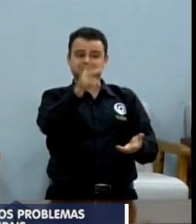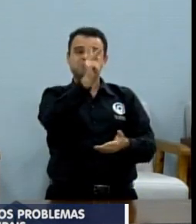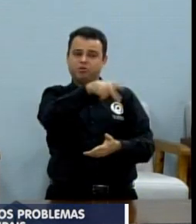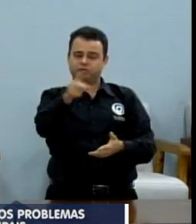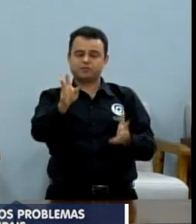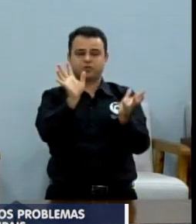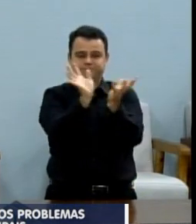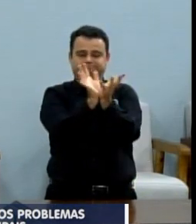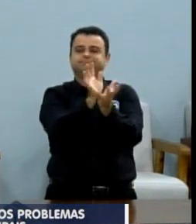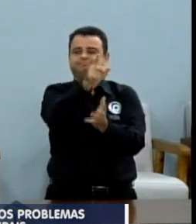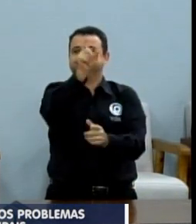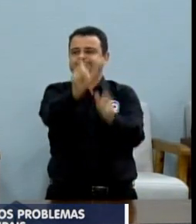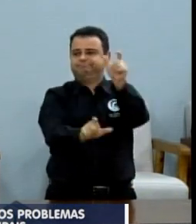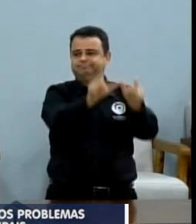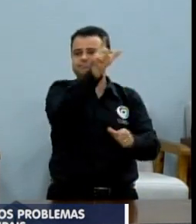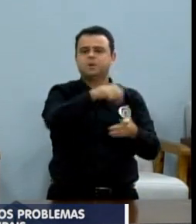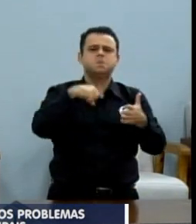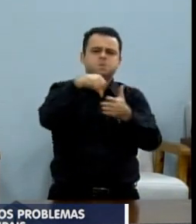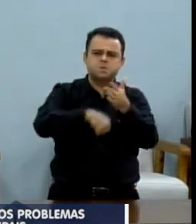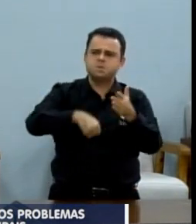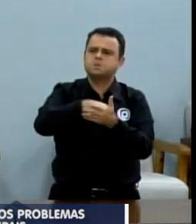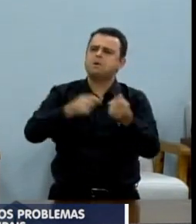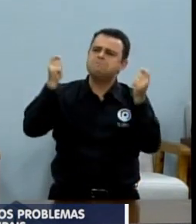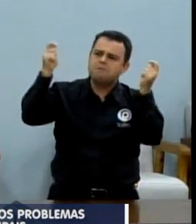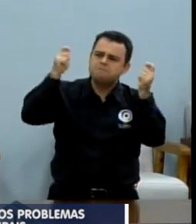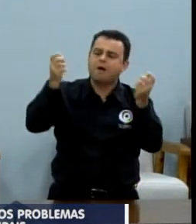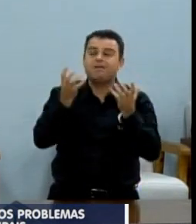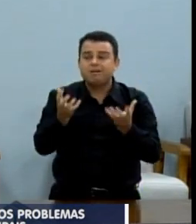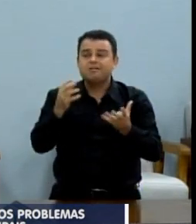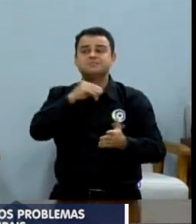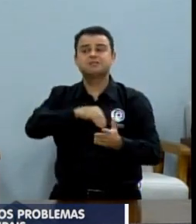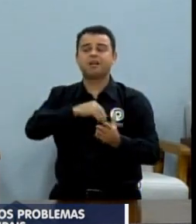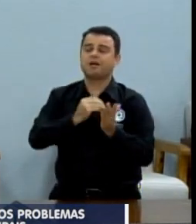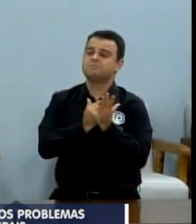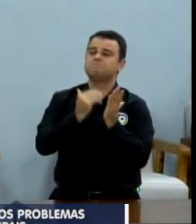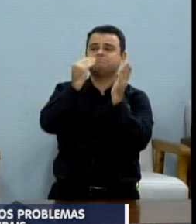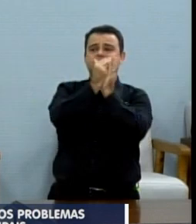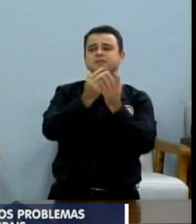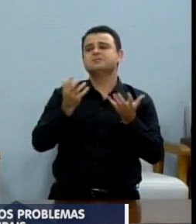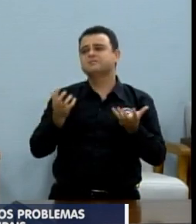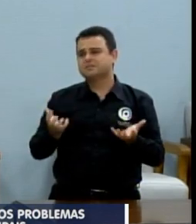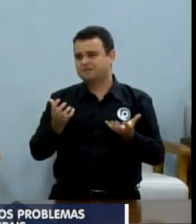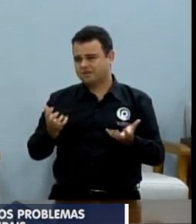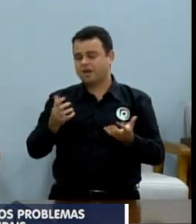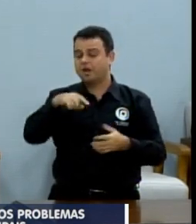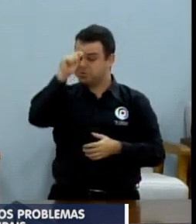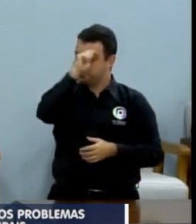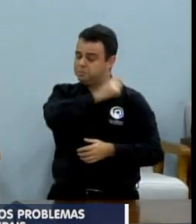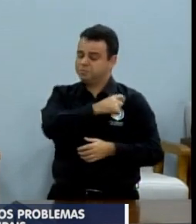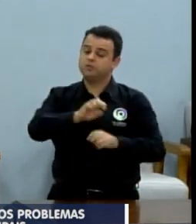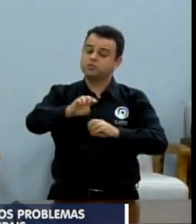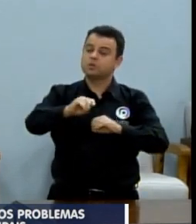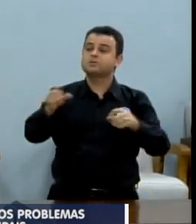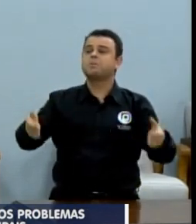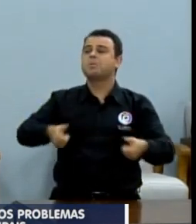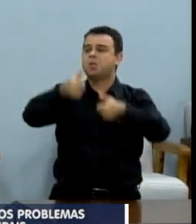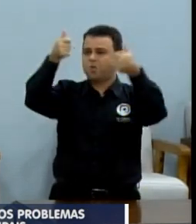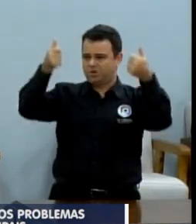tá aqui na Câmara lutando por mais dignidade e pela educação do município de São José do Rio Preto